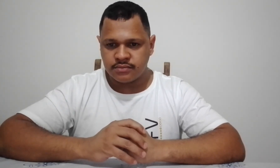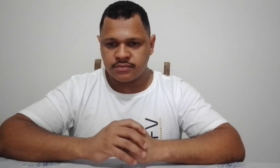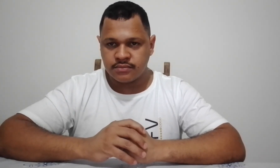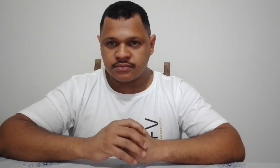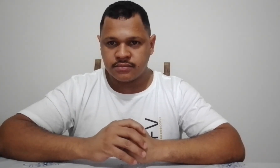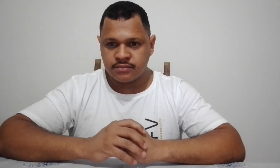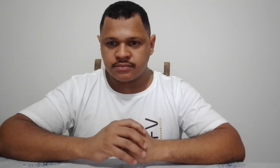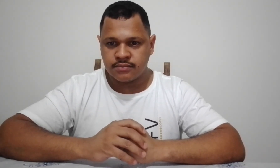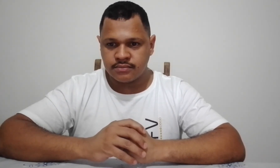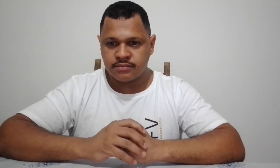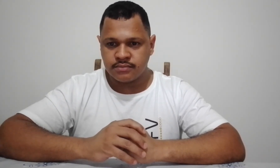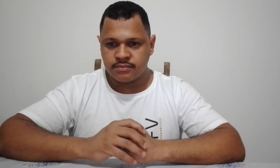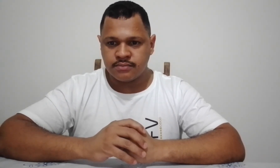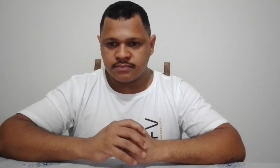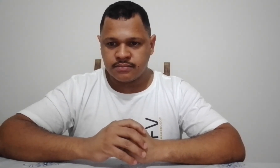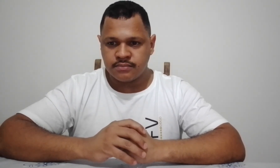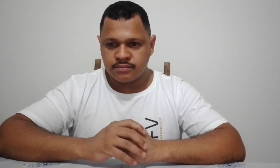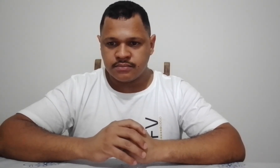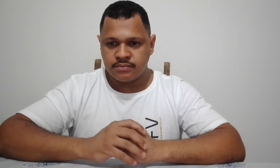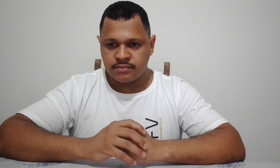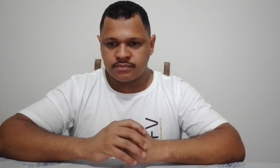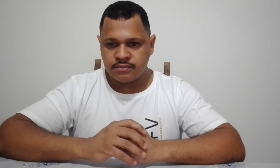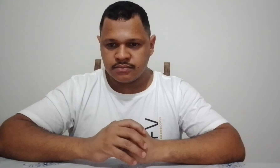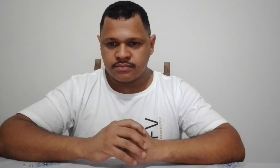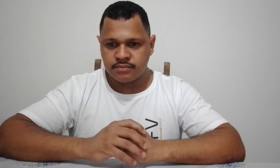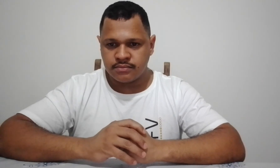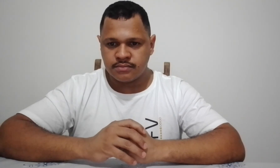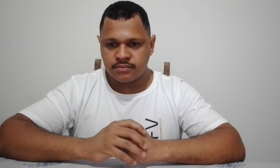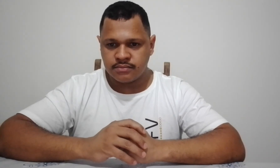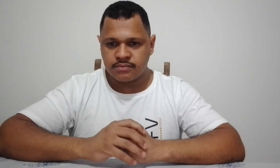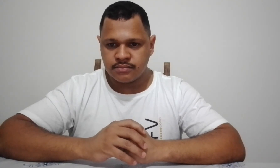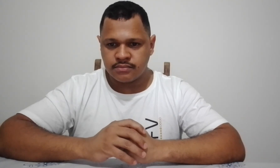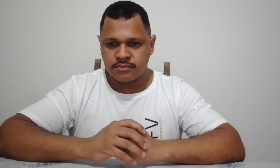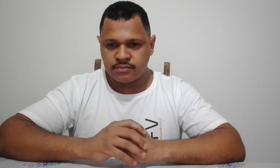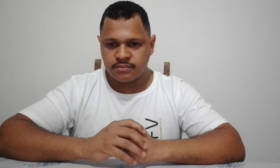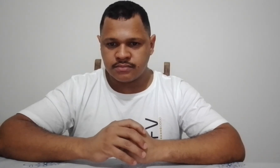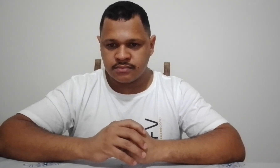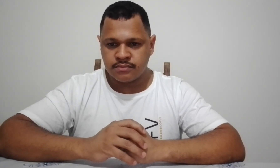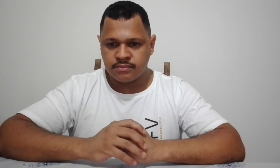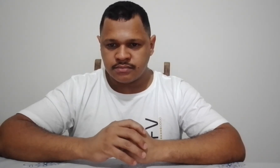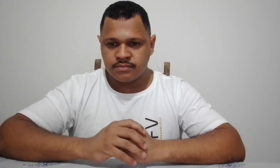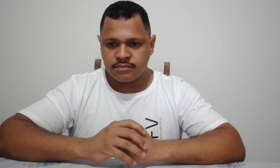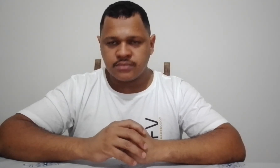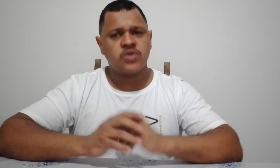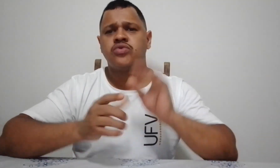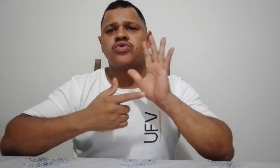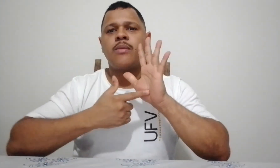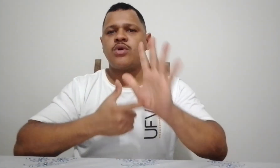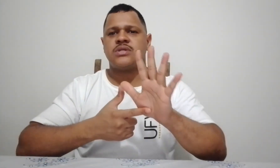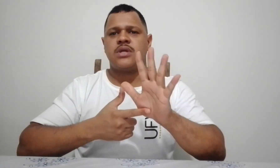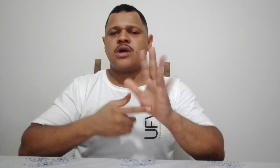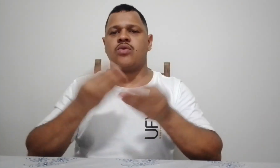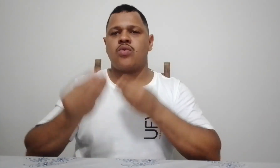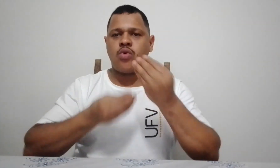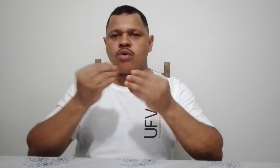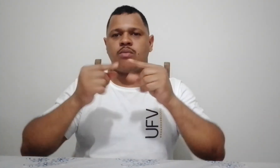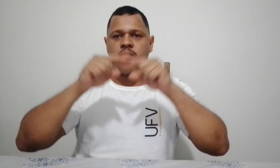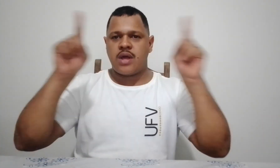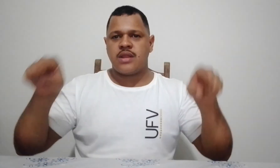você considerando XL e XC, você vai ter lá a sua representação retangular.